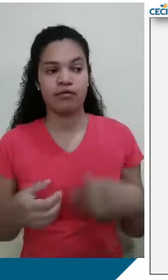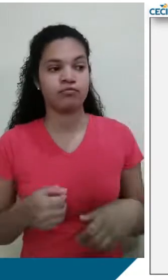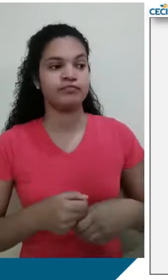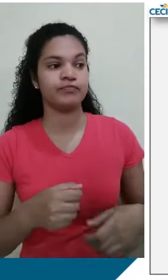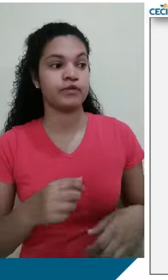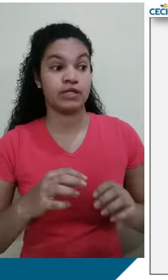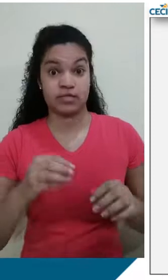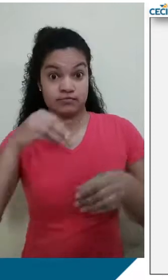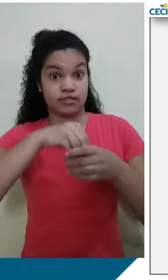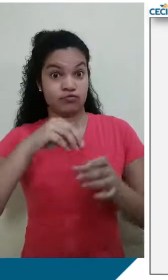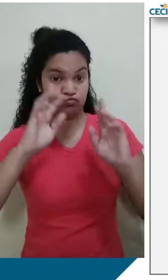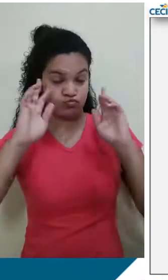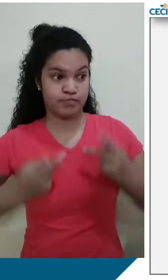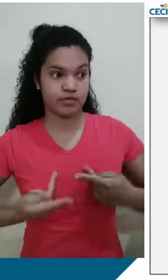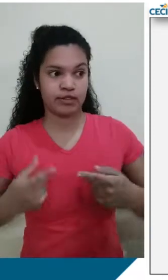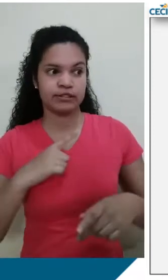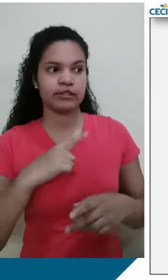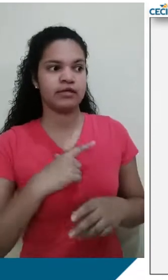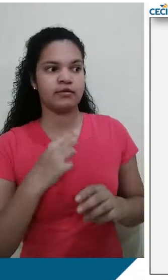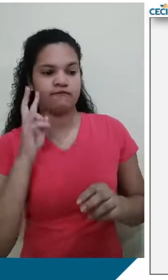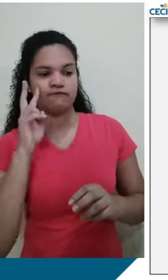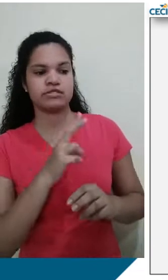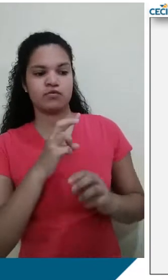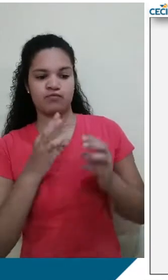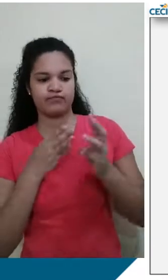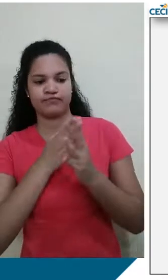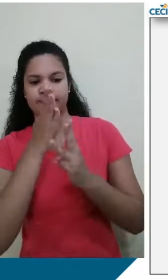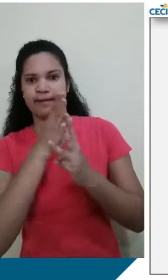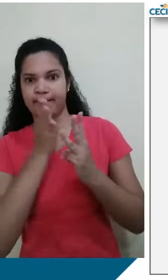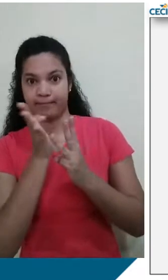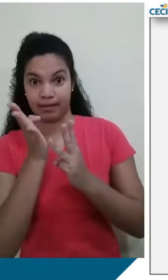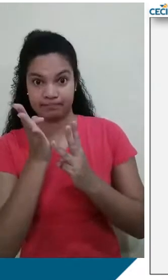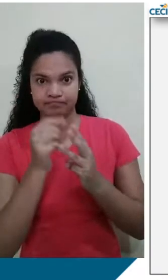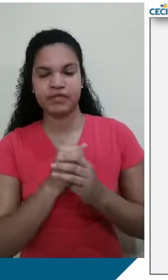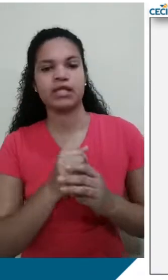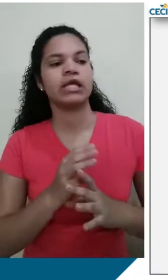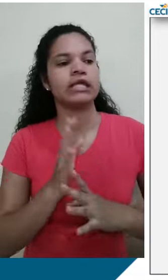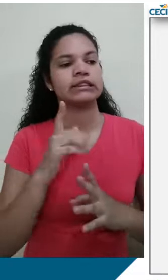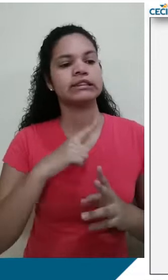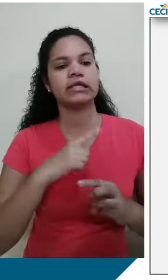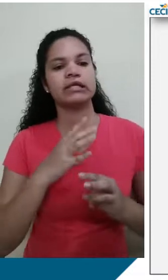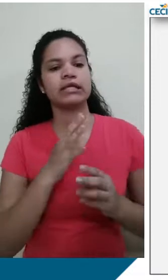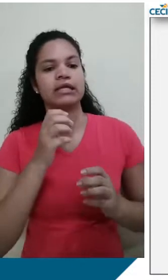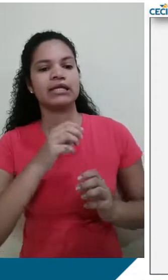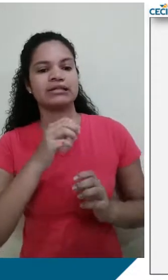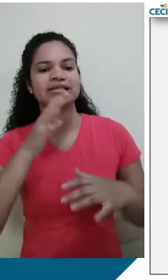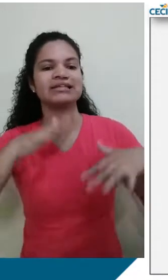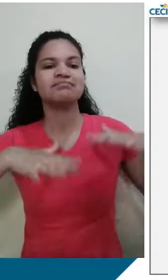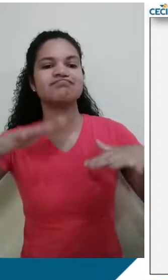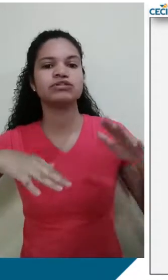tricromática. Tem 3 pigmentos visuais na retina, sensíveis à luz de uma determinada faixa de comprimentos de onda.